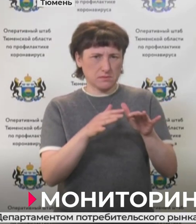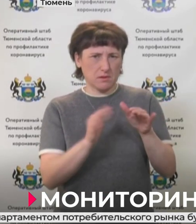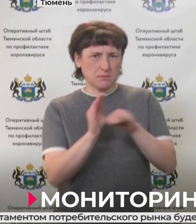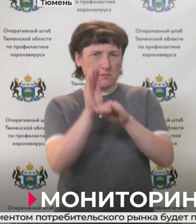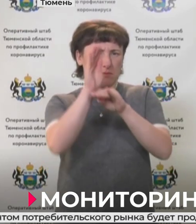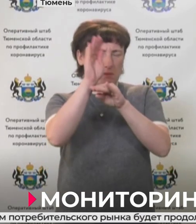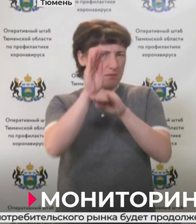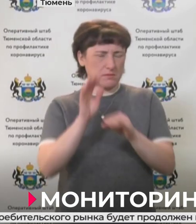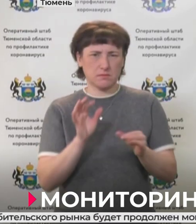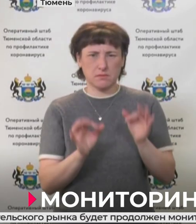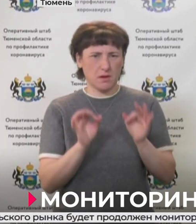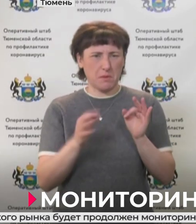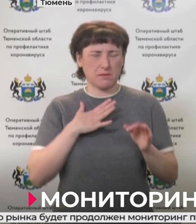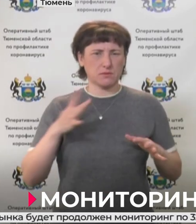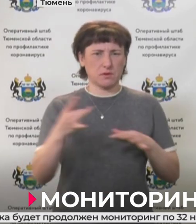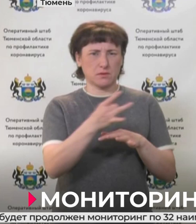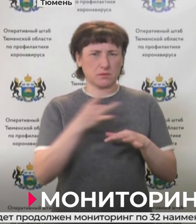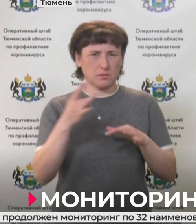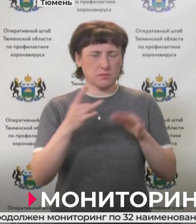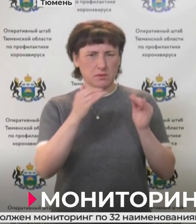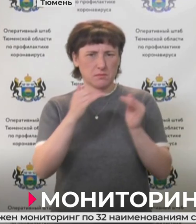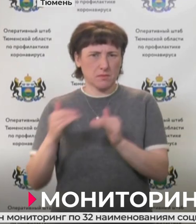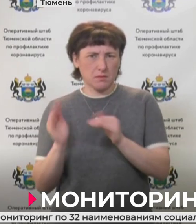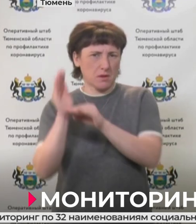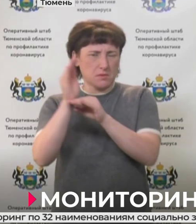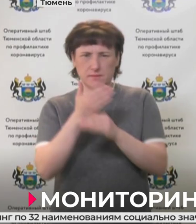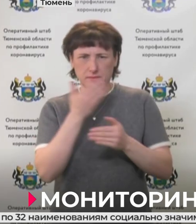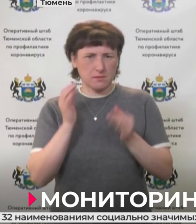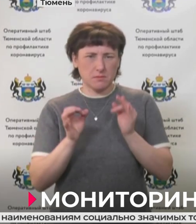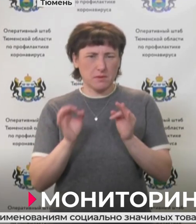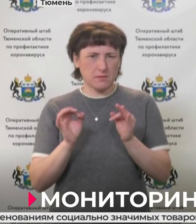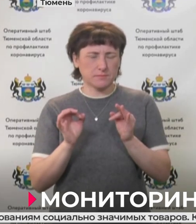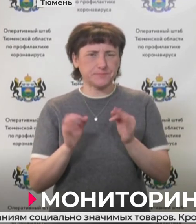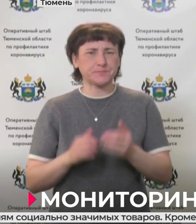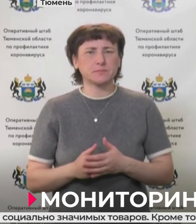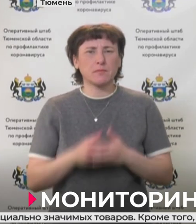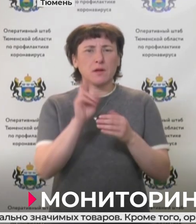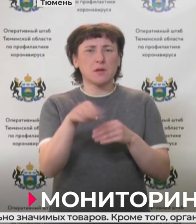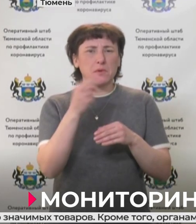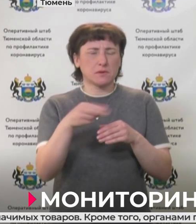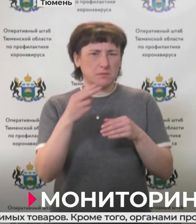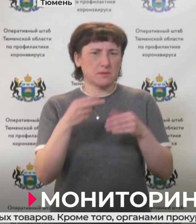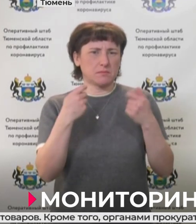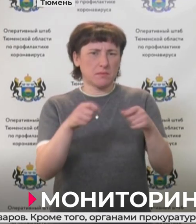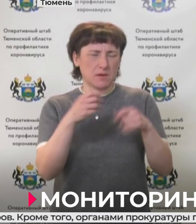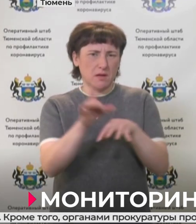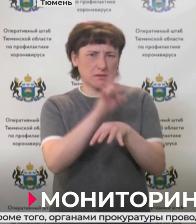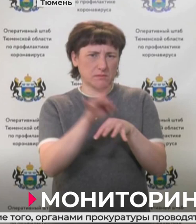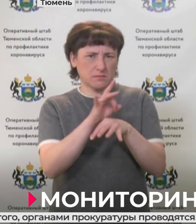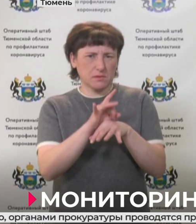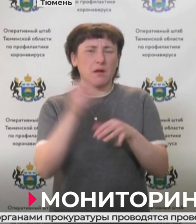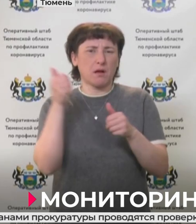роста цен на сахар и масло в нашем регионе несколько ниже среднероссийских. Департаментом потребительского рынка будет